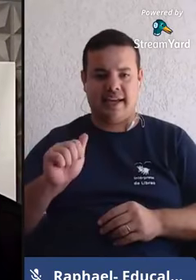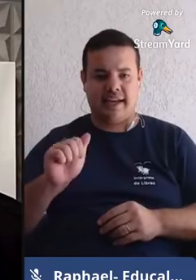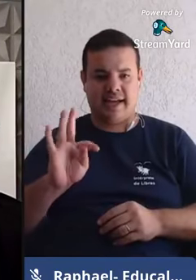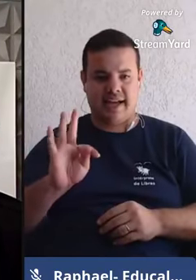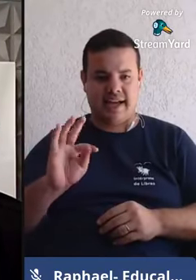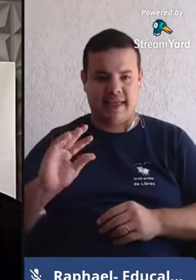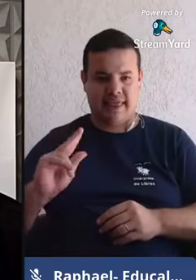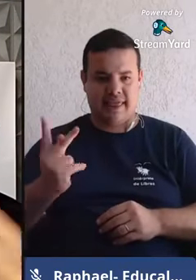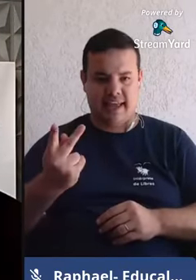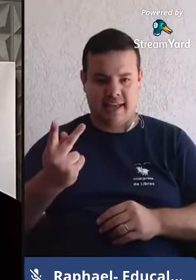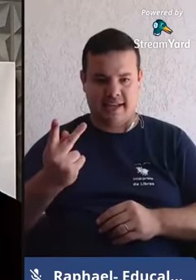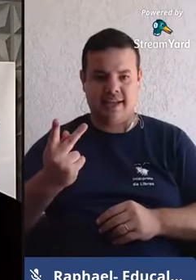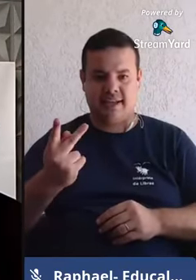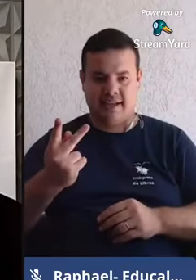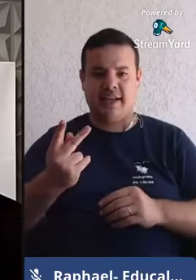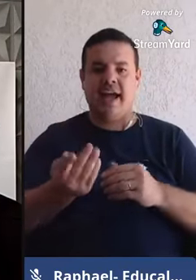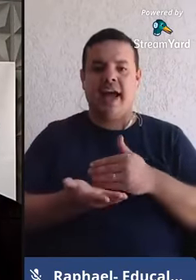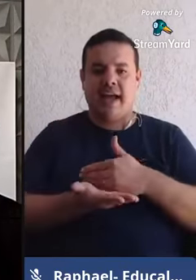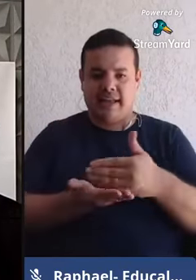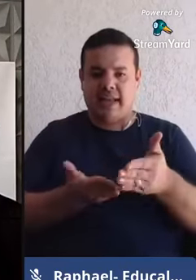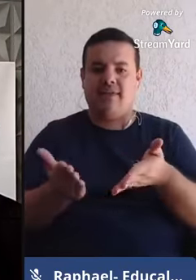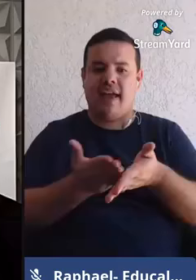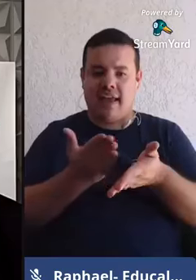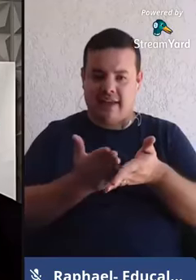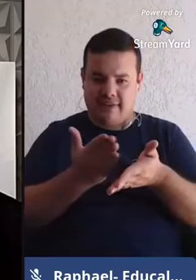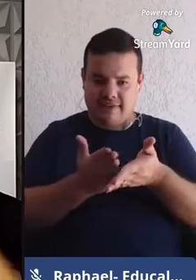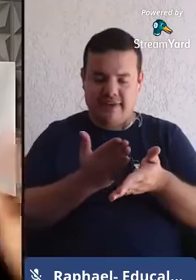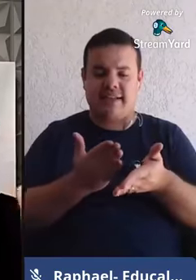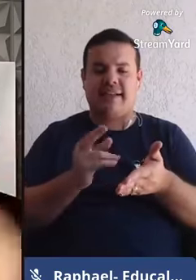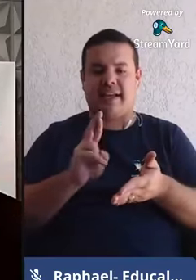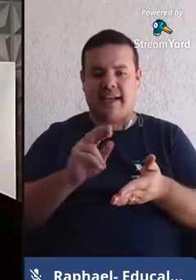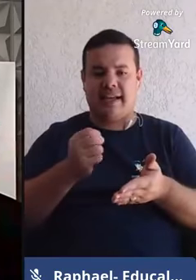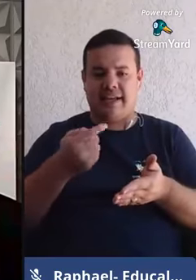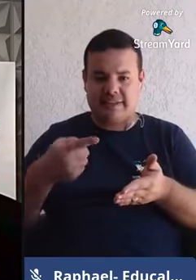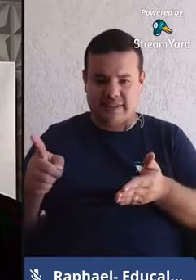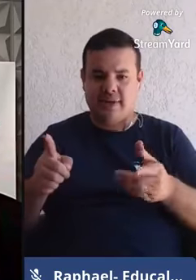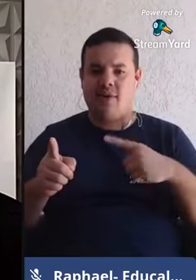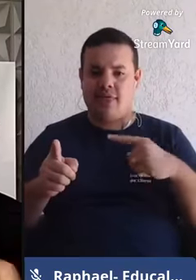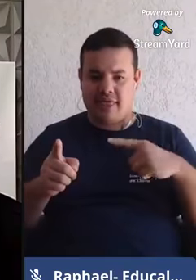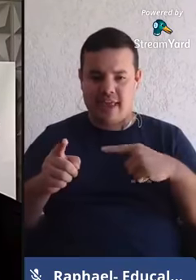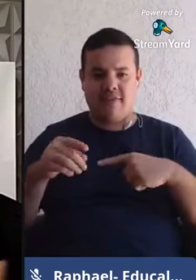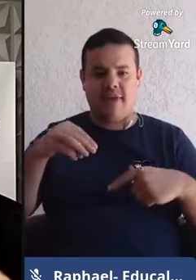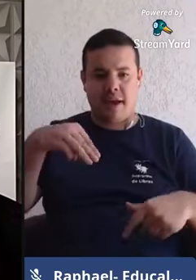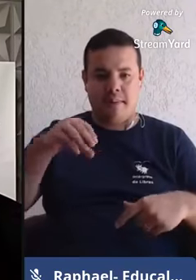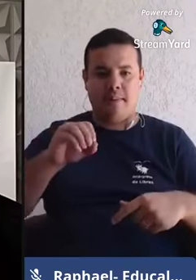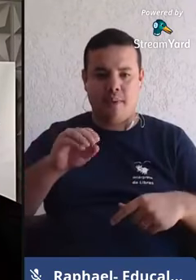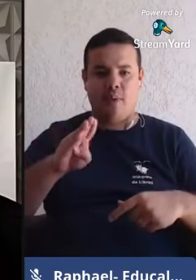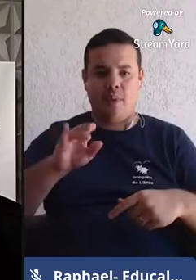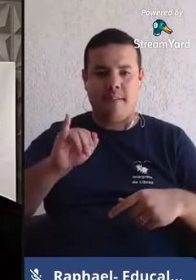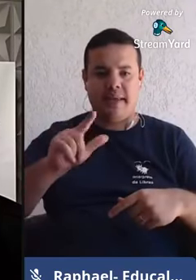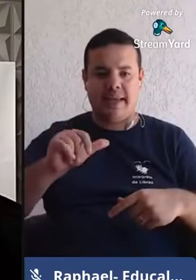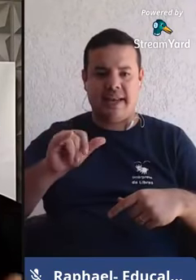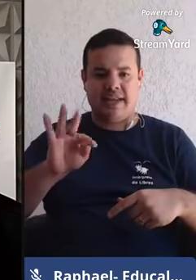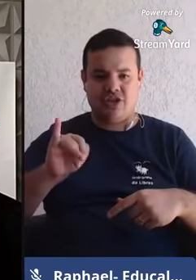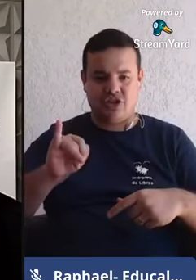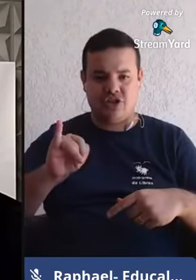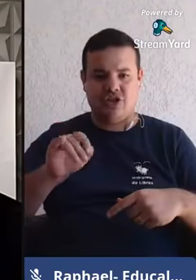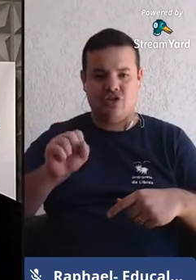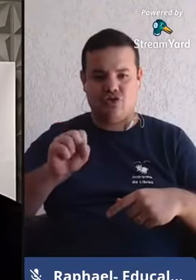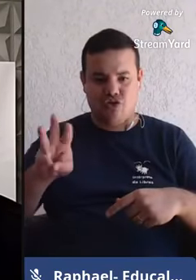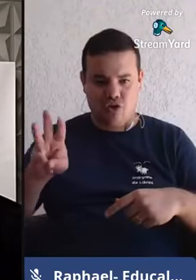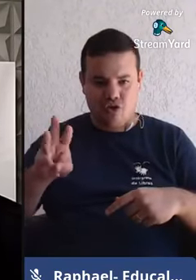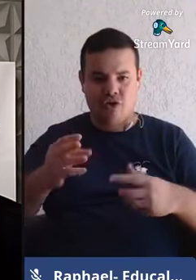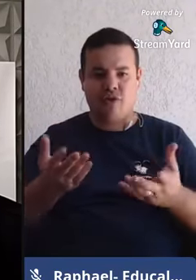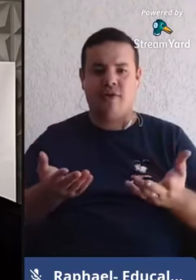segmento. Da revista Reação nasceu a Mobility Show. Enfim, a revista Reação acabou se transformando naquela ocasião, porque não tinha